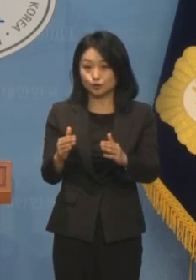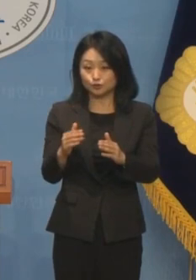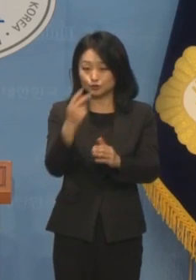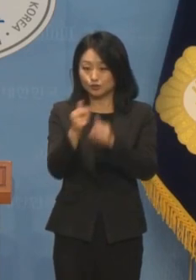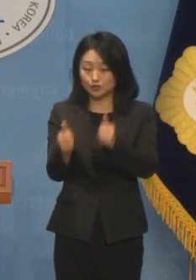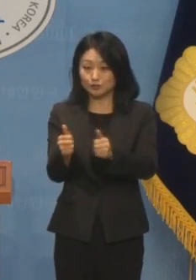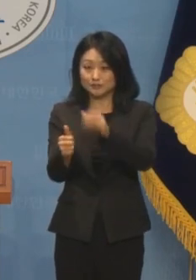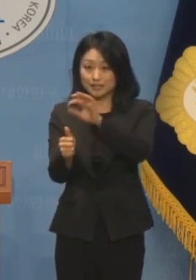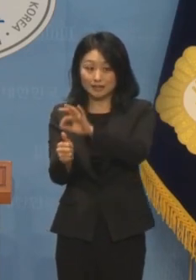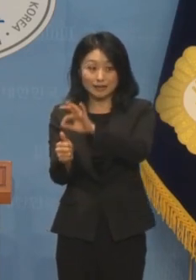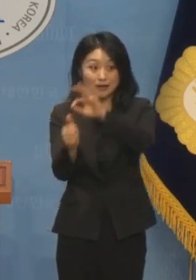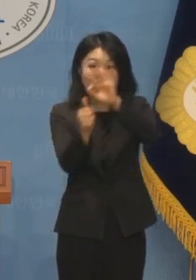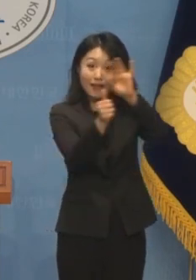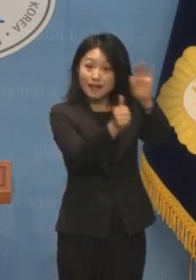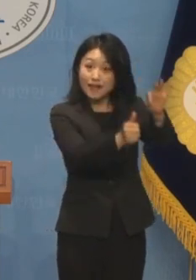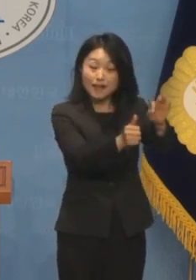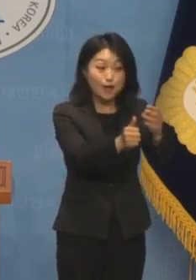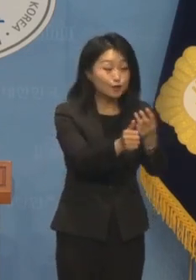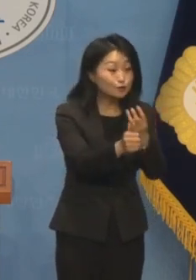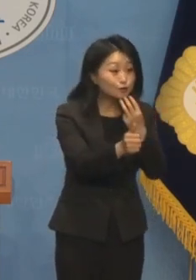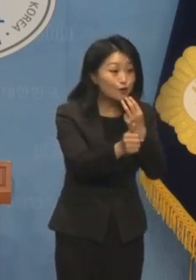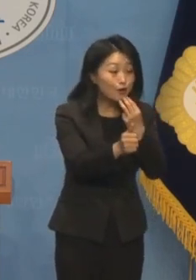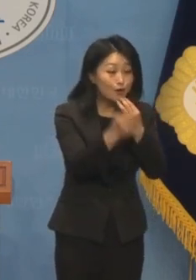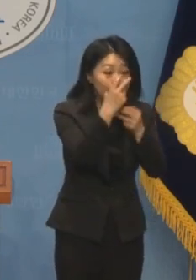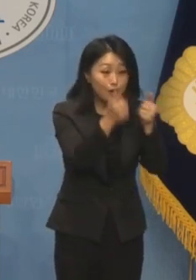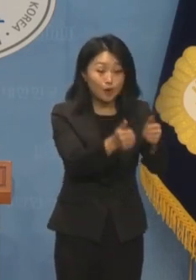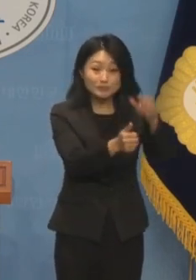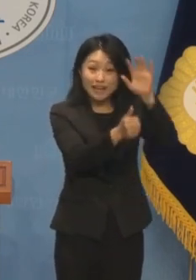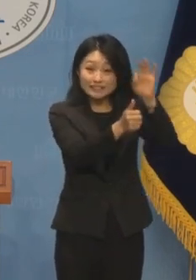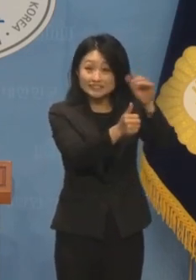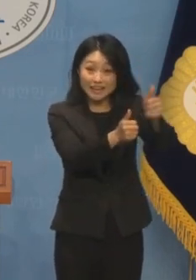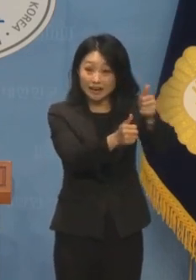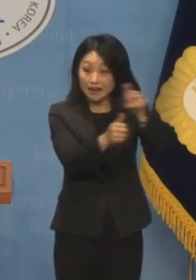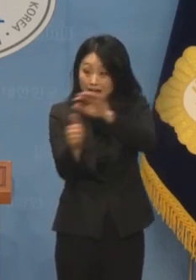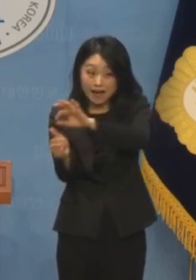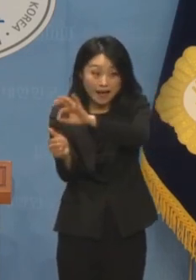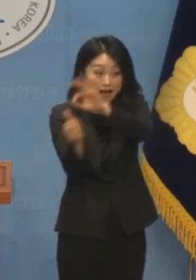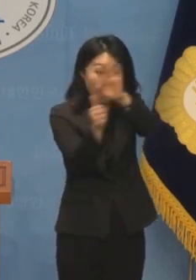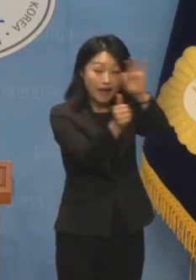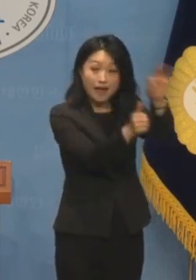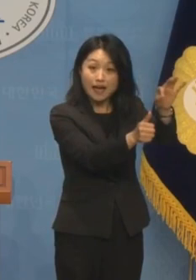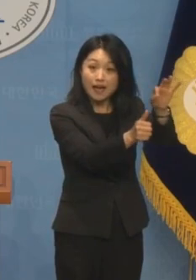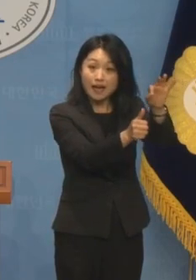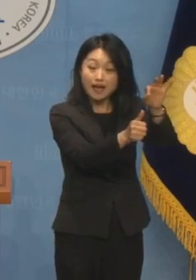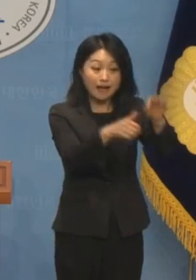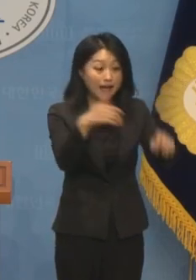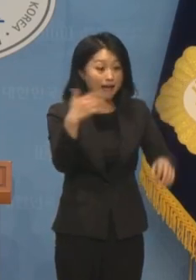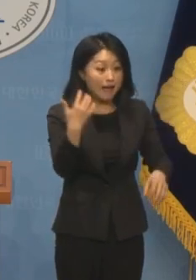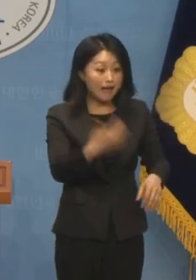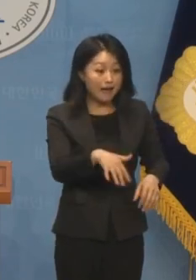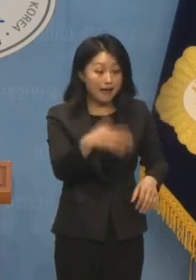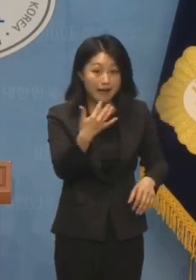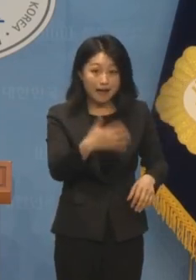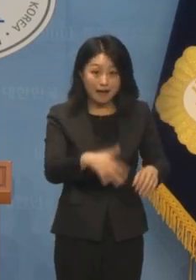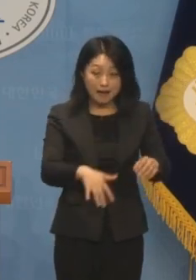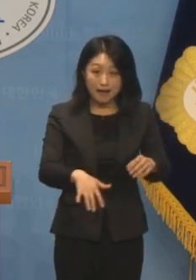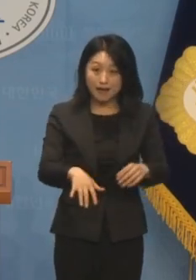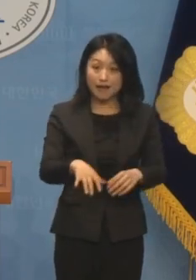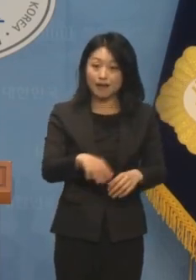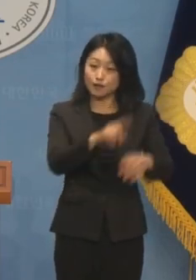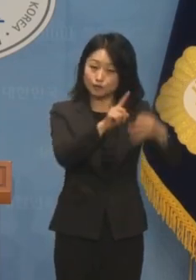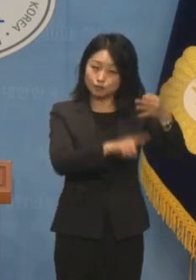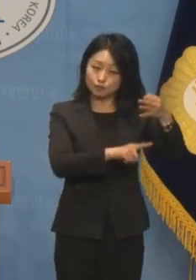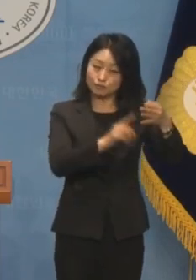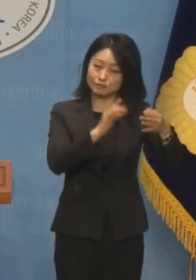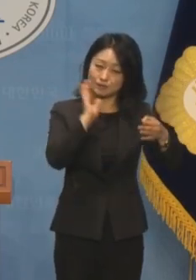전주지검장을 서울중앙지검장으로 보내는 전례 없는 인사를 할 만큼 윤 대통령 마음에 쏙 들었을 겁니다.